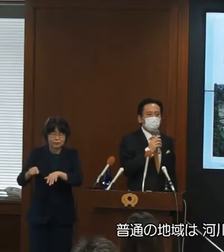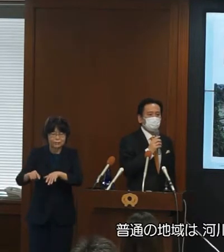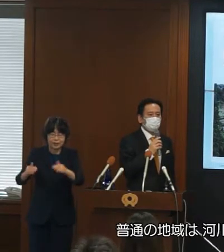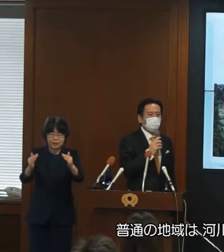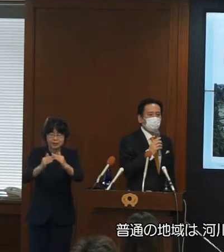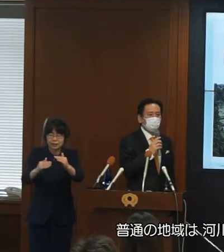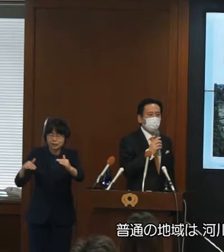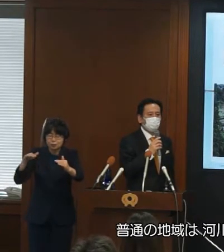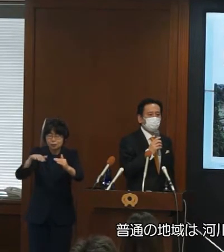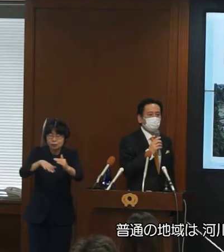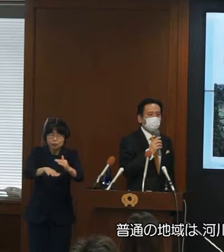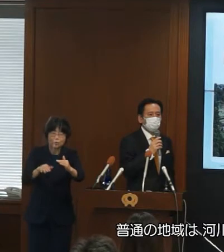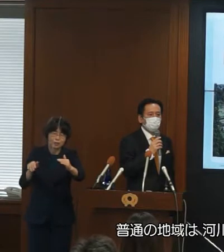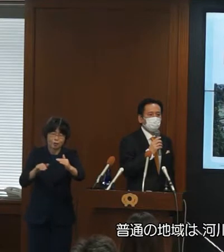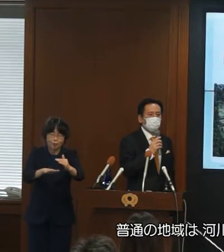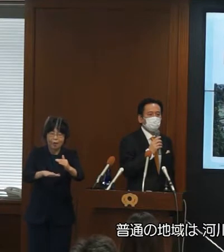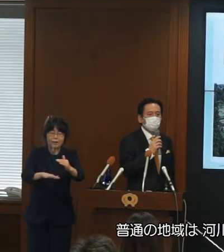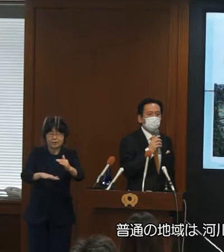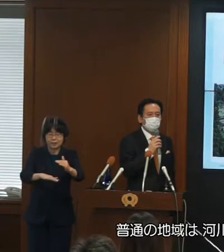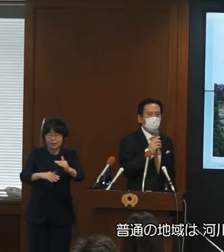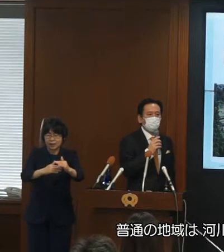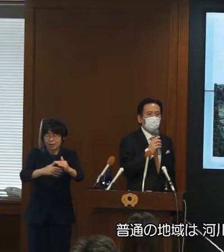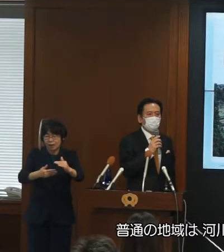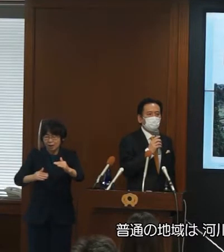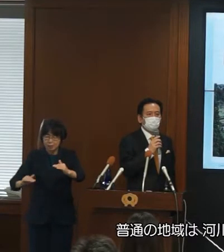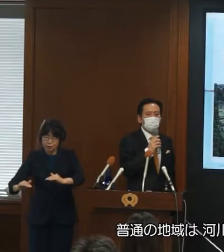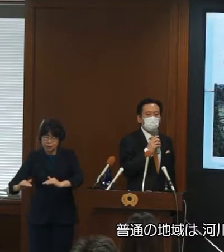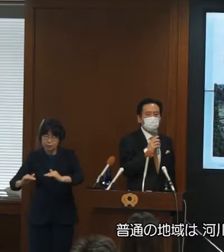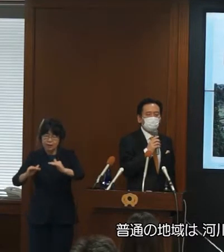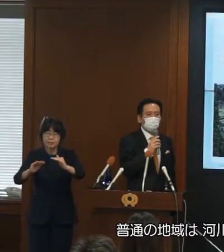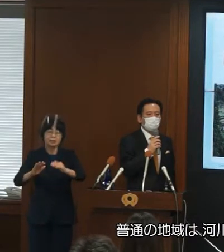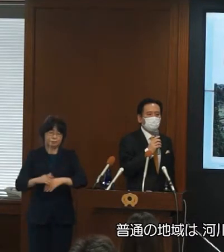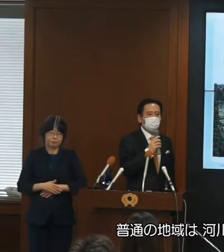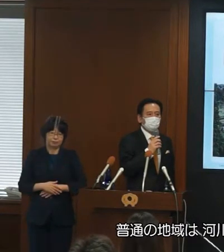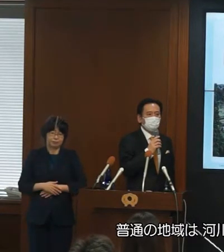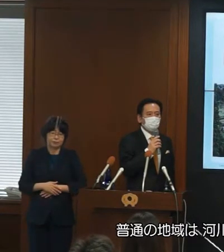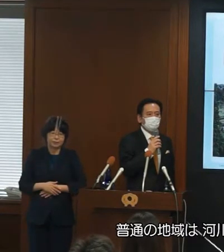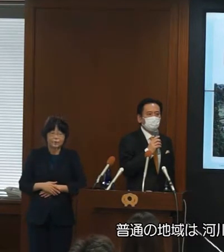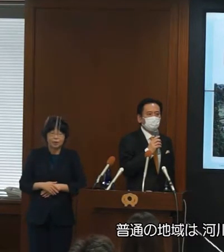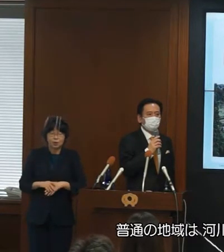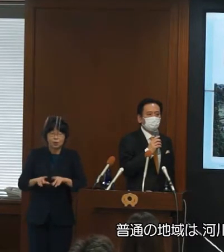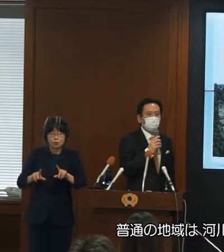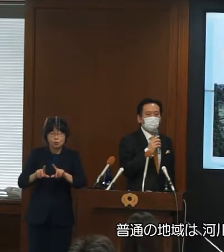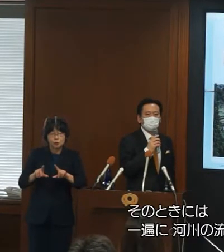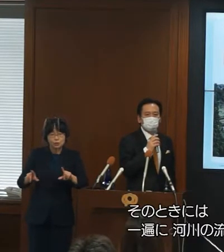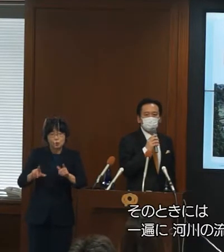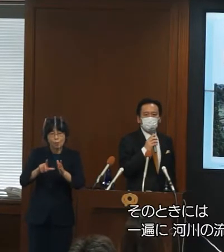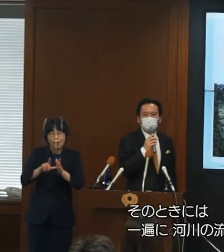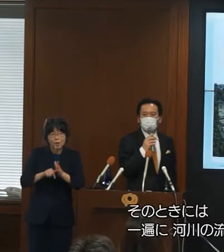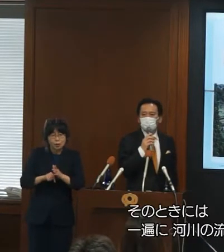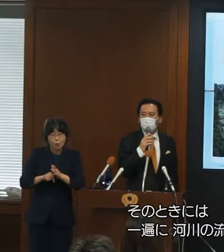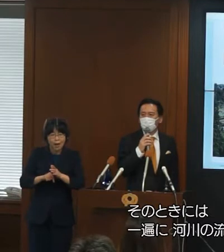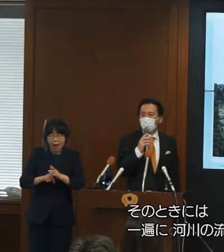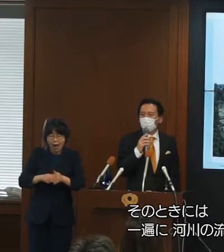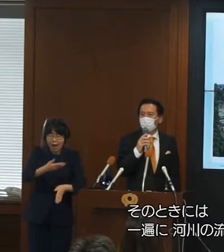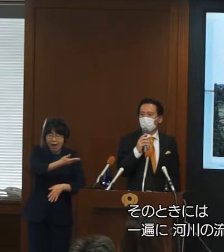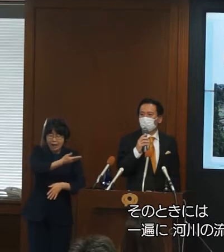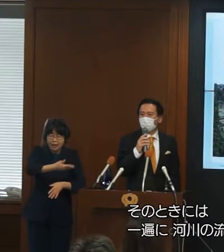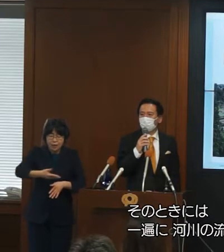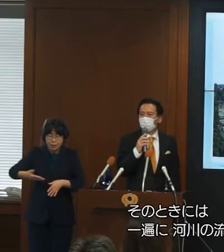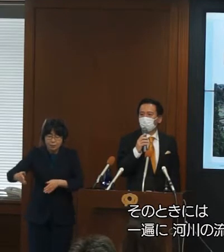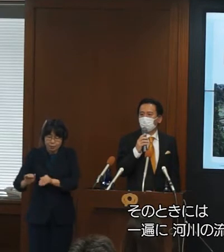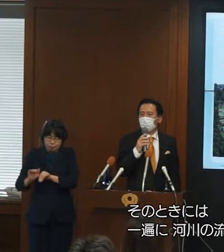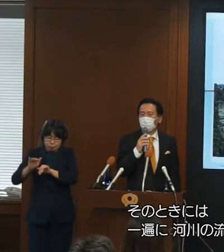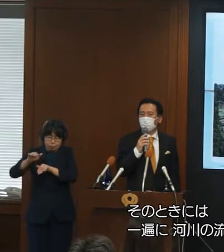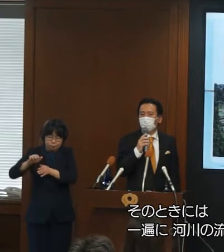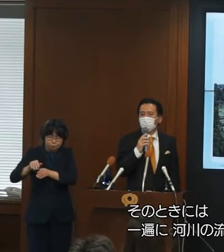通の地域はですね、河川が決壊するということ、その時にはいっぺんに